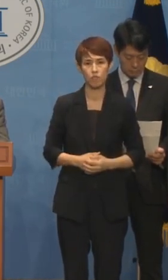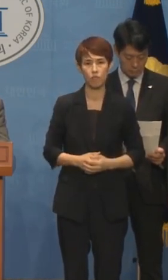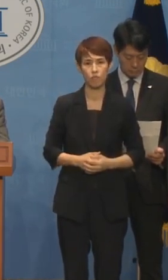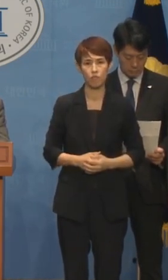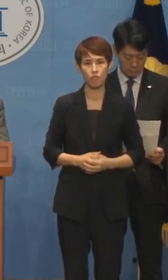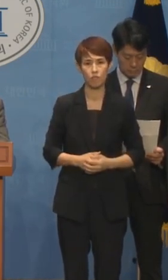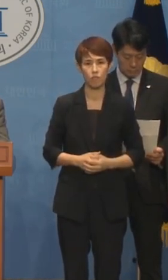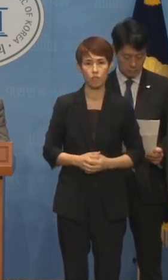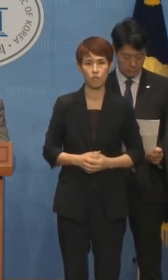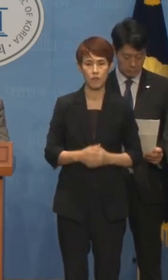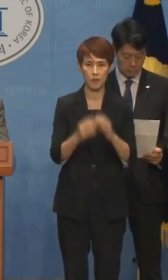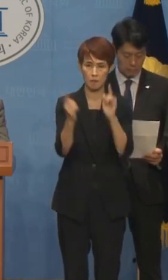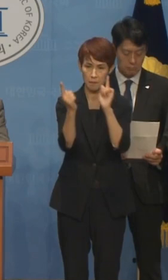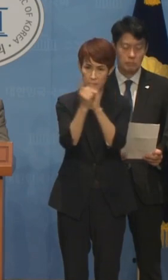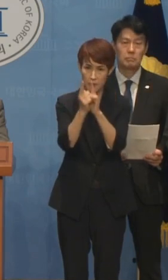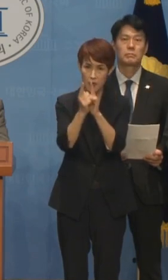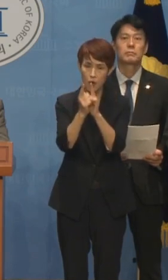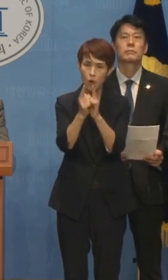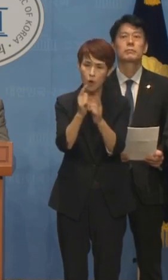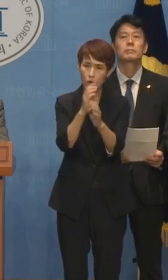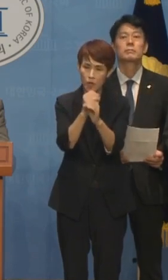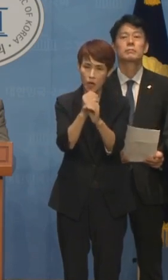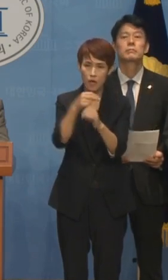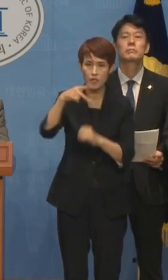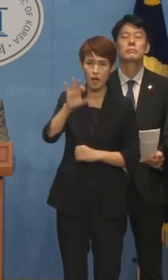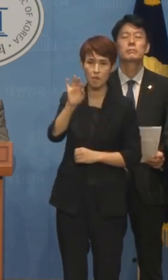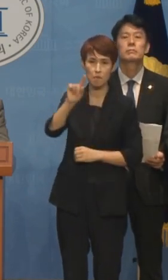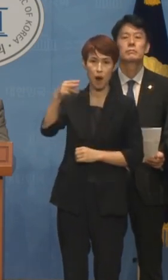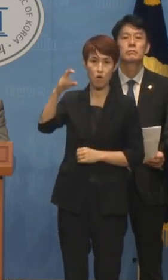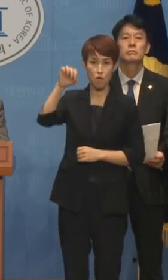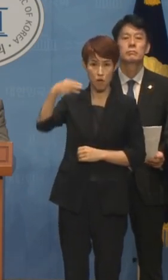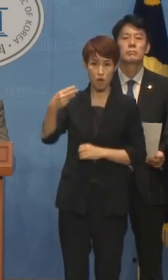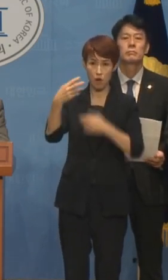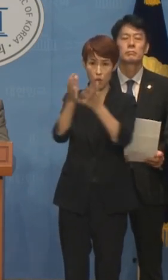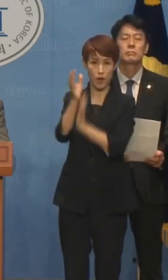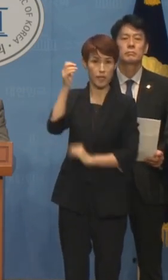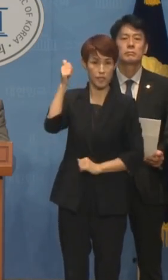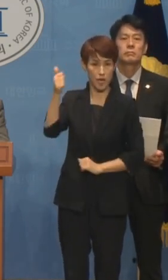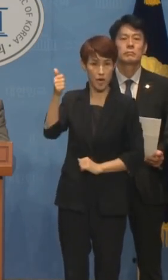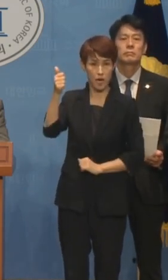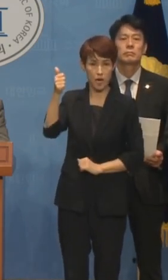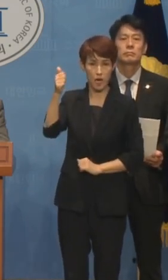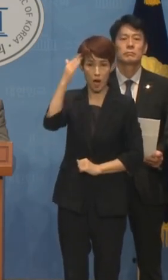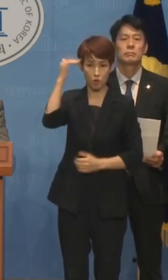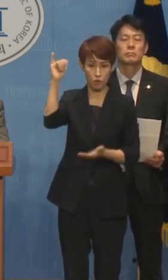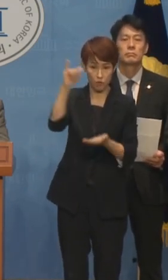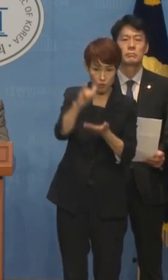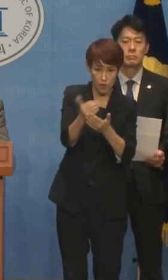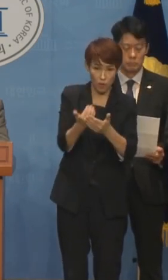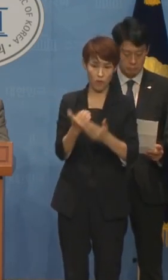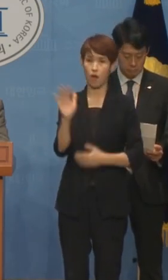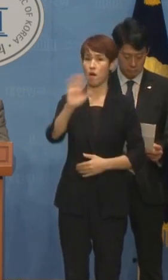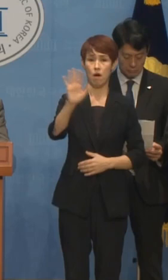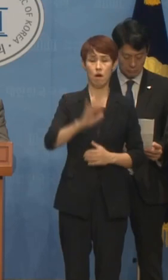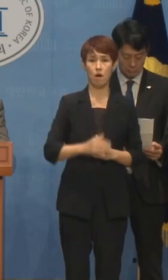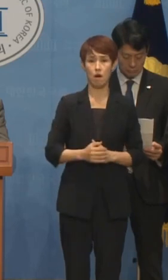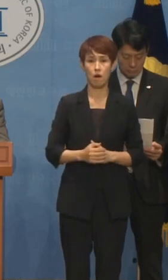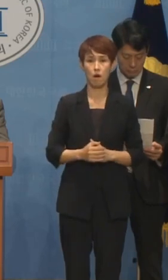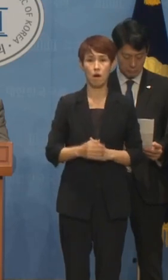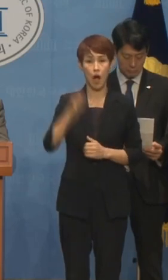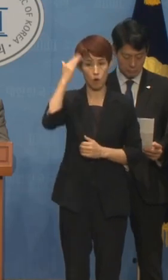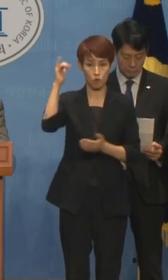더욱이 접견 시점조차도 쌍방울 김성태 회장의 귀국 이전이 아닌